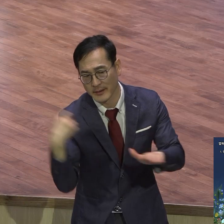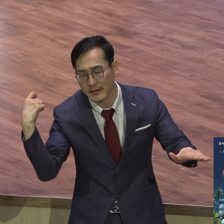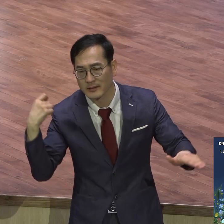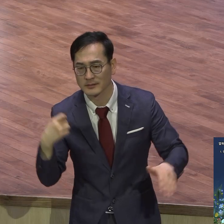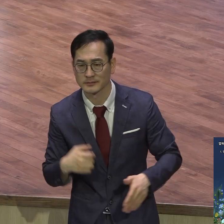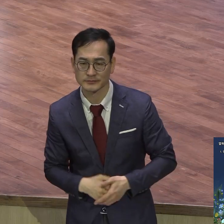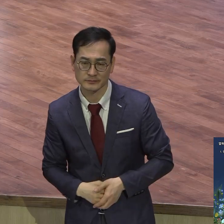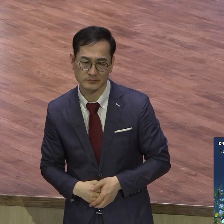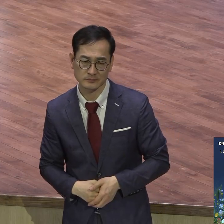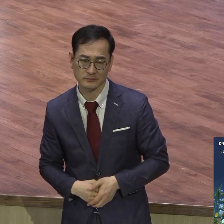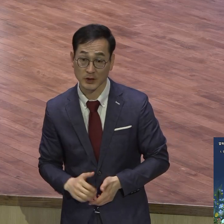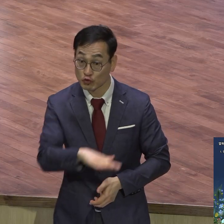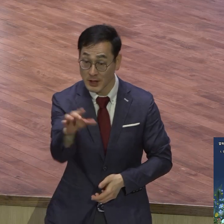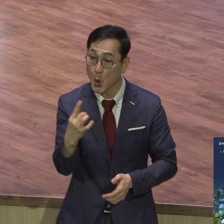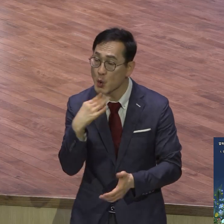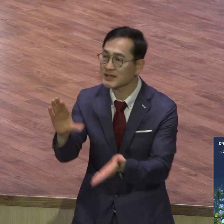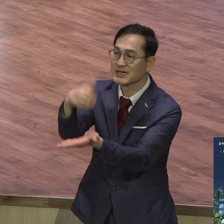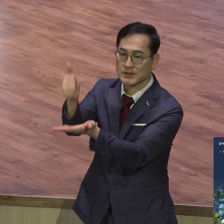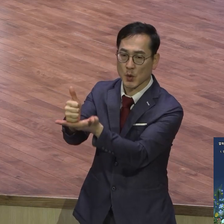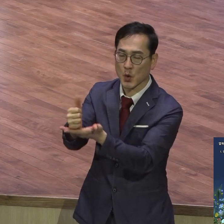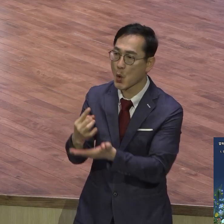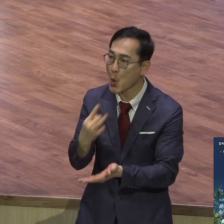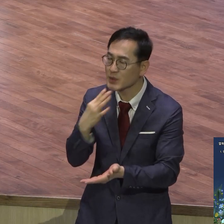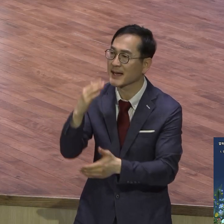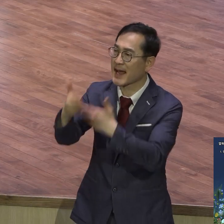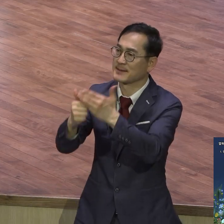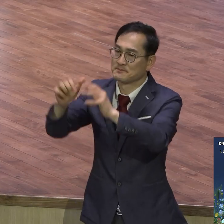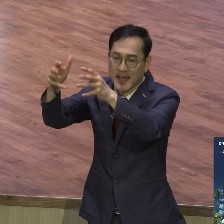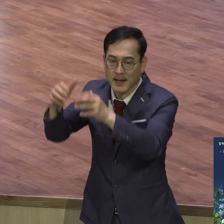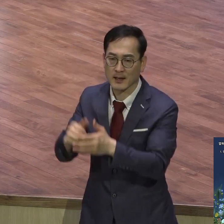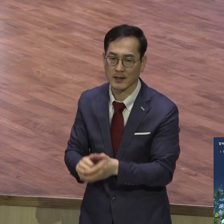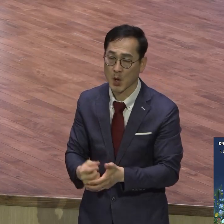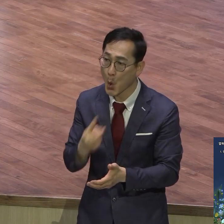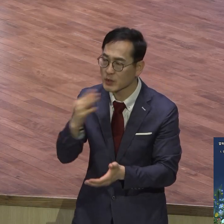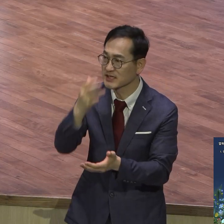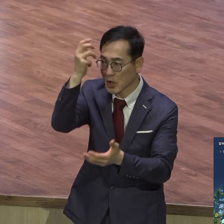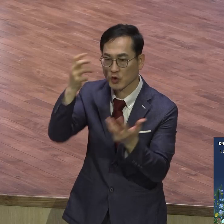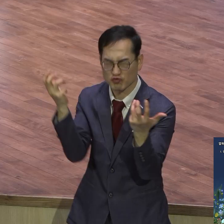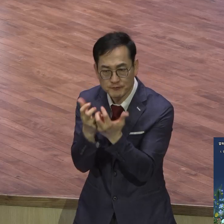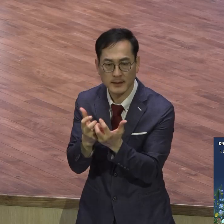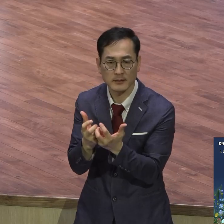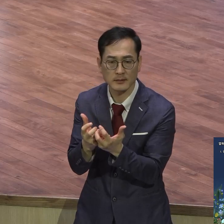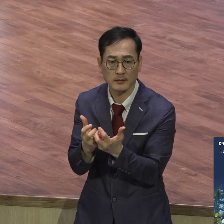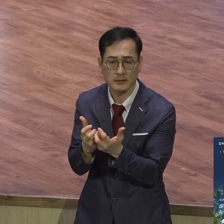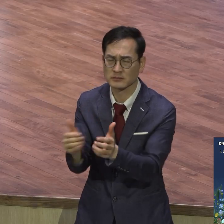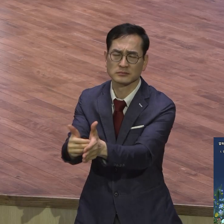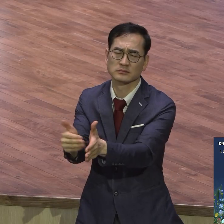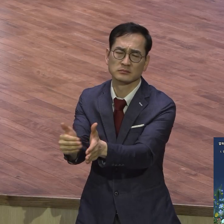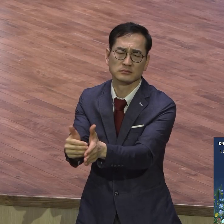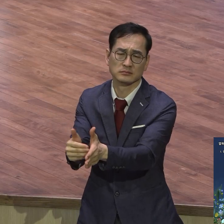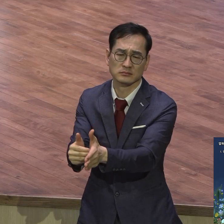오직 하나님 나라 오직 성령 충만 이거예요 이거 이게 끝이에요